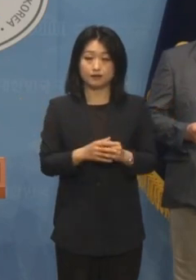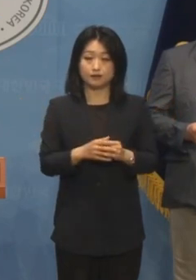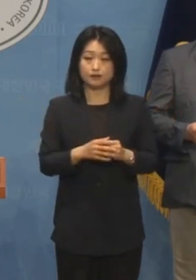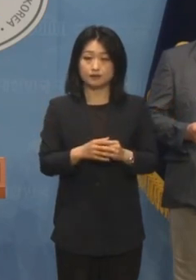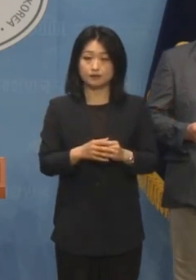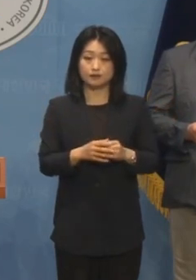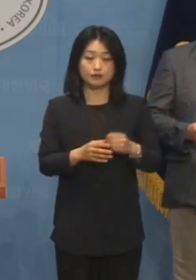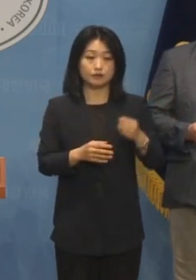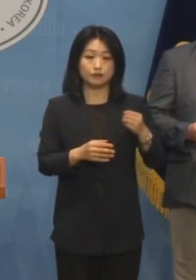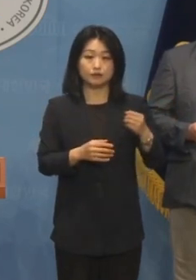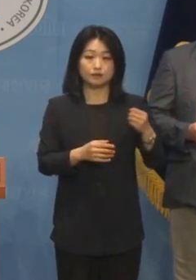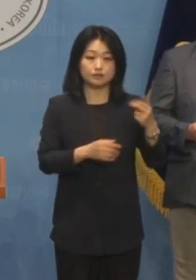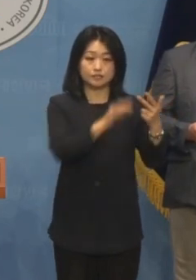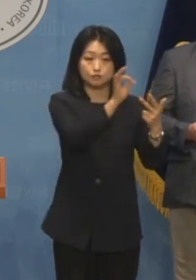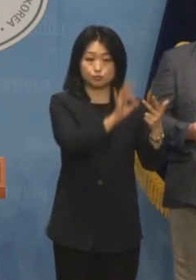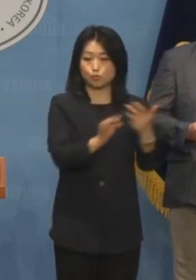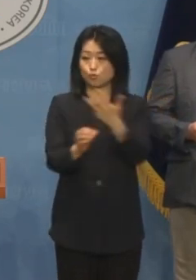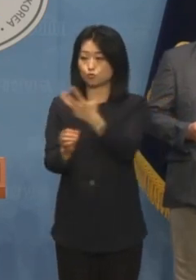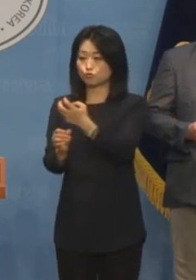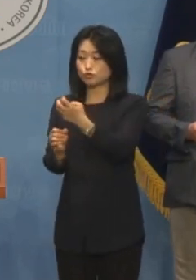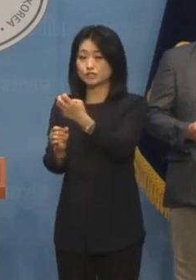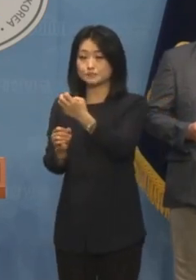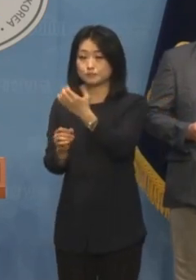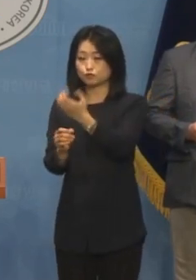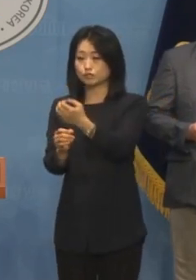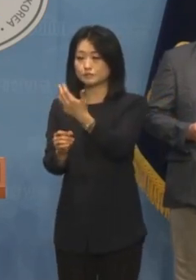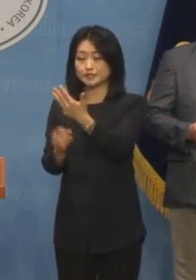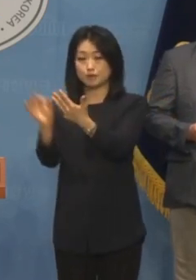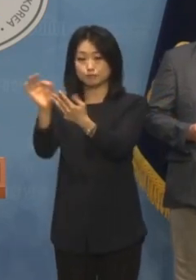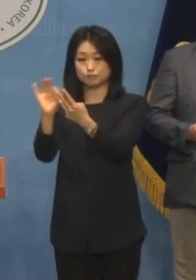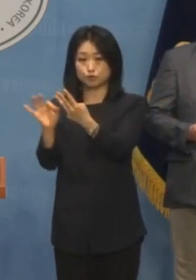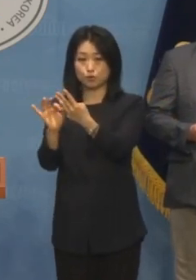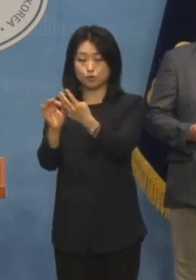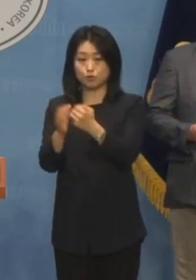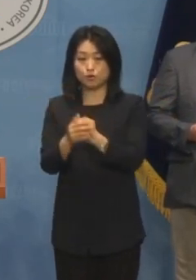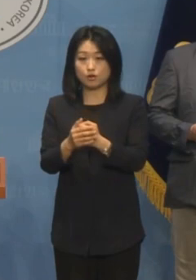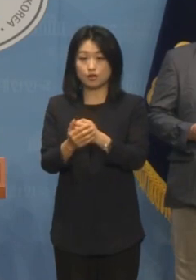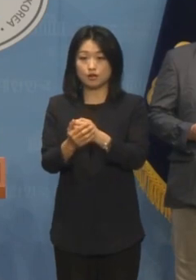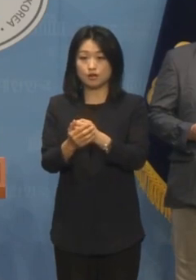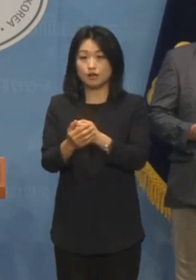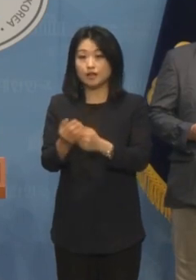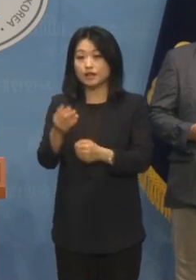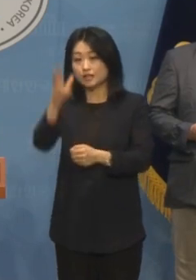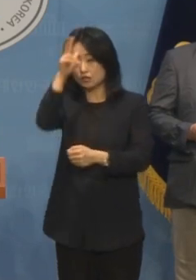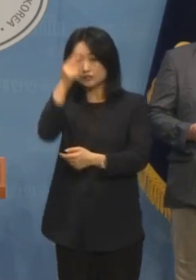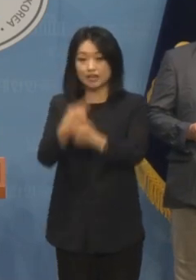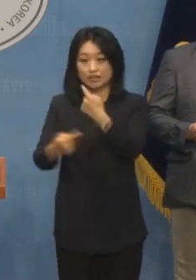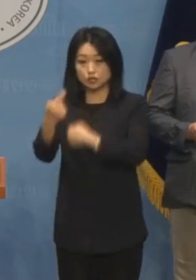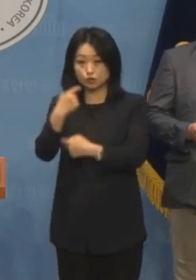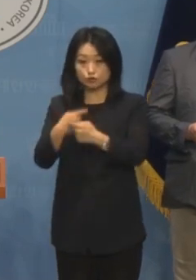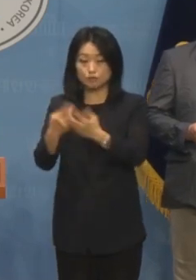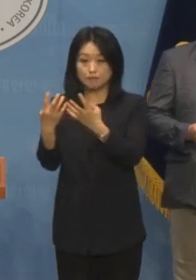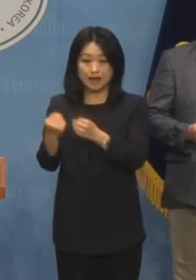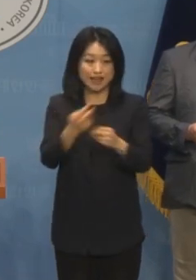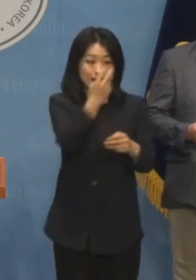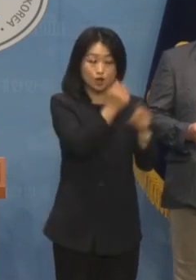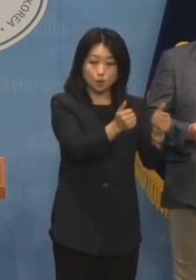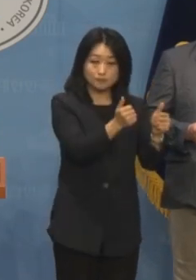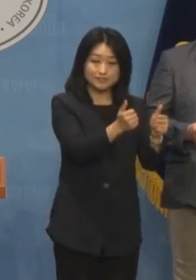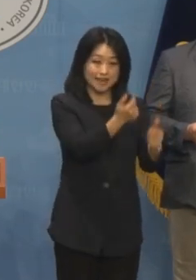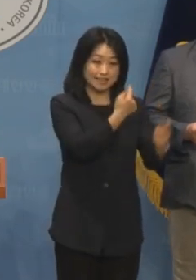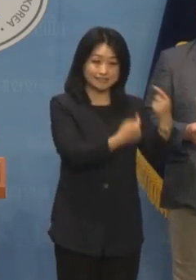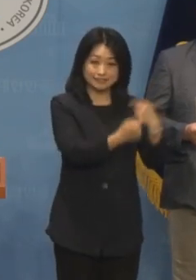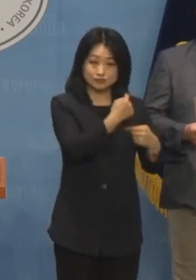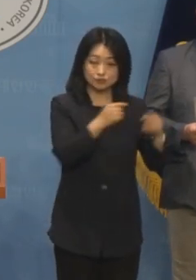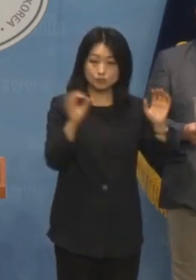7%대 93% 수준입니다. 접수한 사건은 경찰이 압도적으로 많은데 자살자는 검찰이 다룬 사건에서